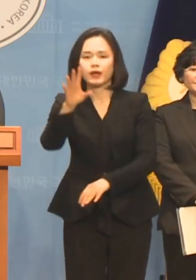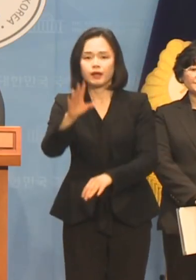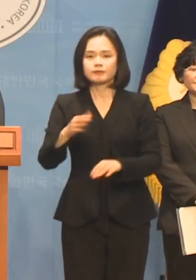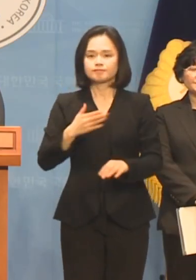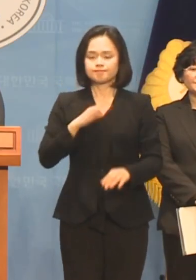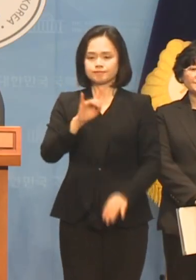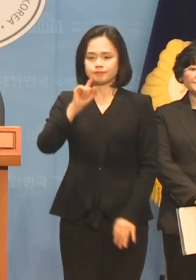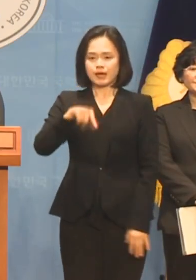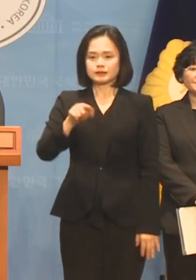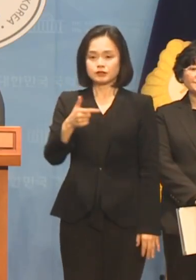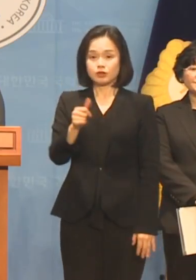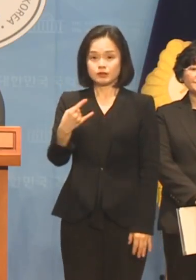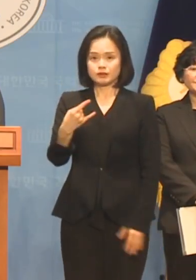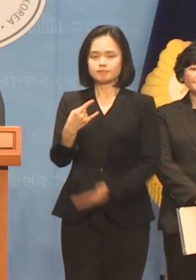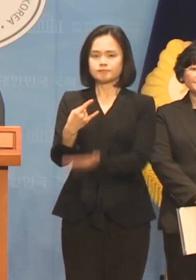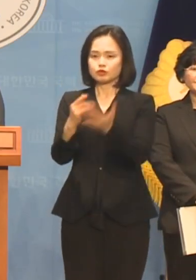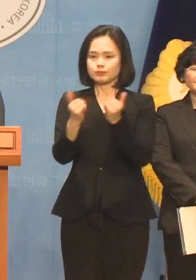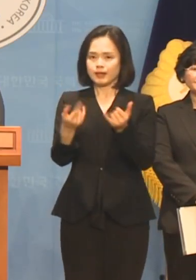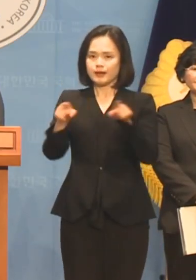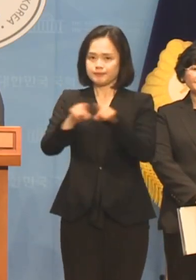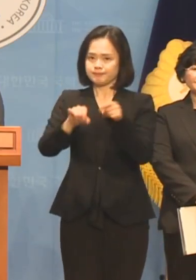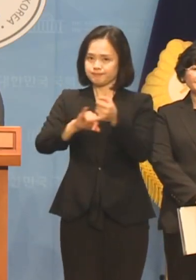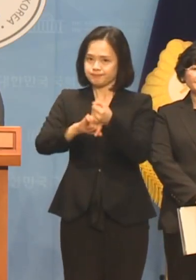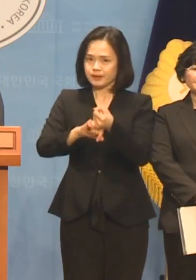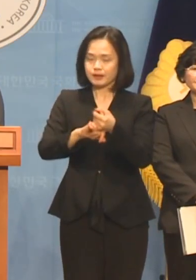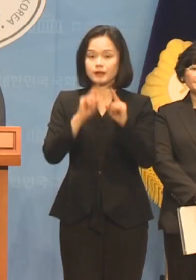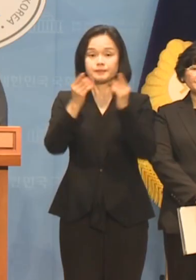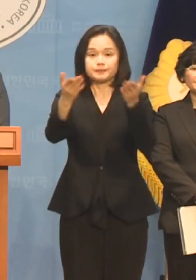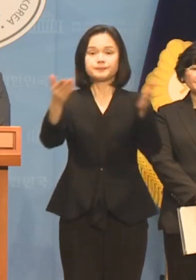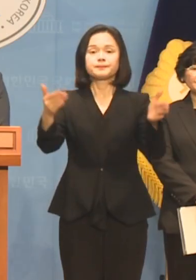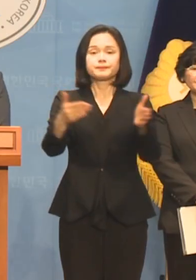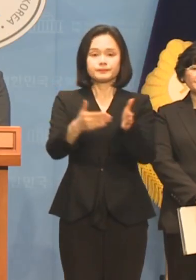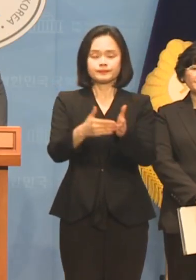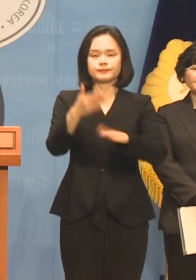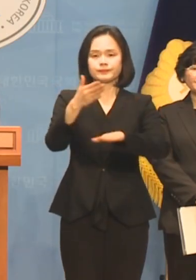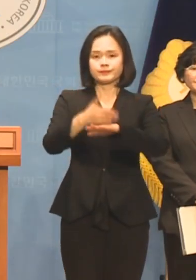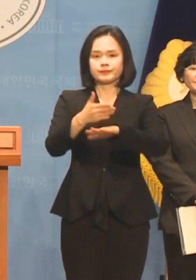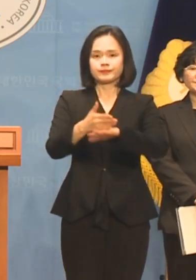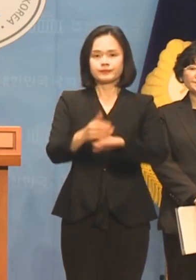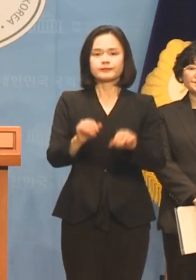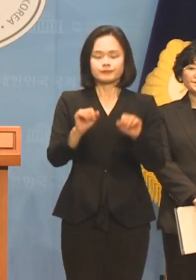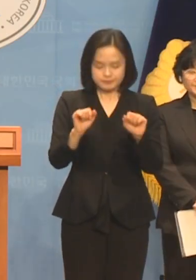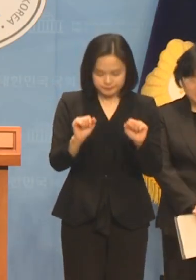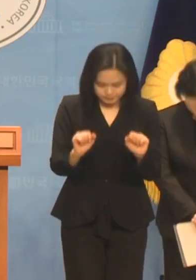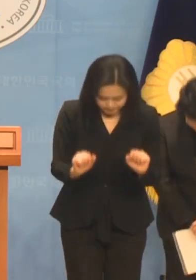백선희가 함께하겠습니다. 이상으로 오늘 기자회견을 모두 마칩니다. 감사합니다.